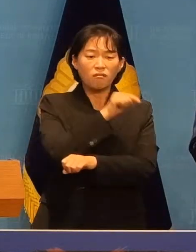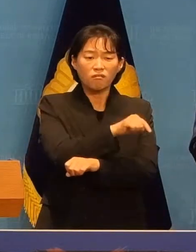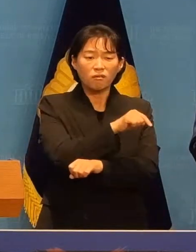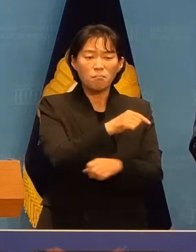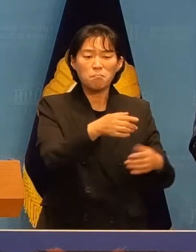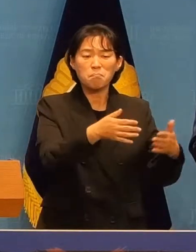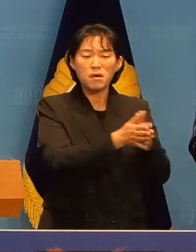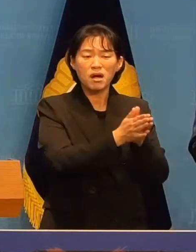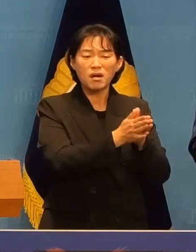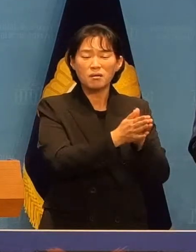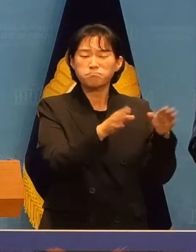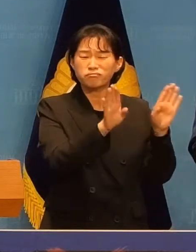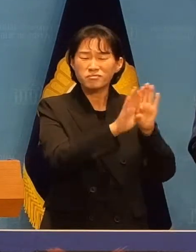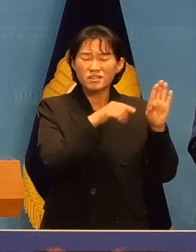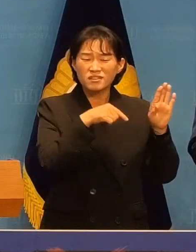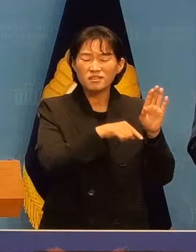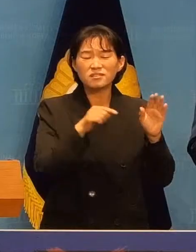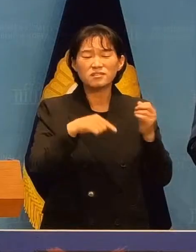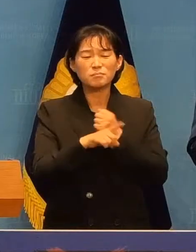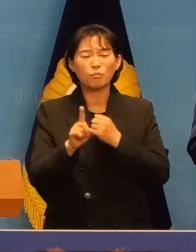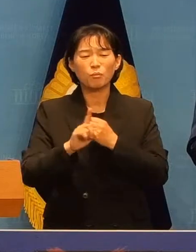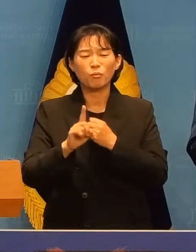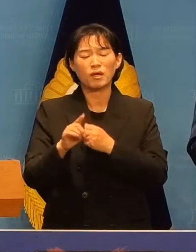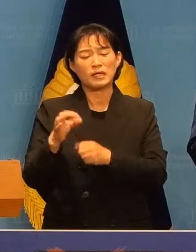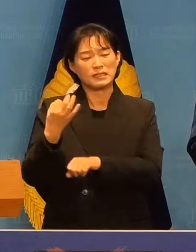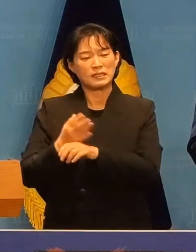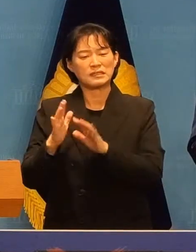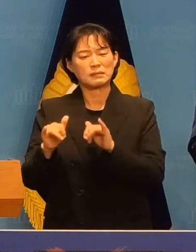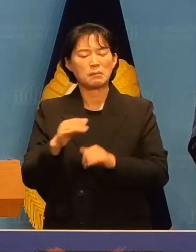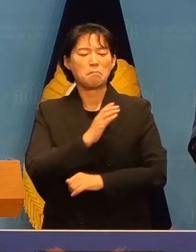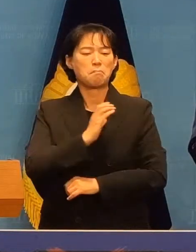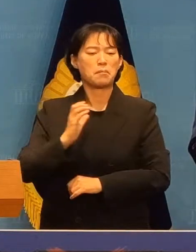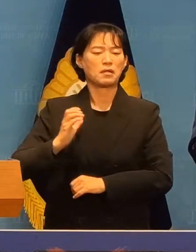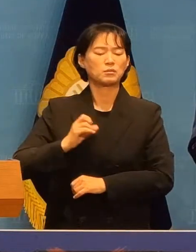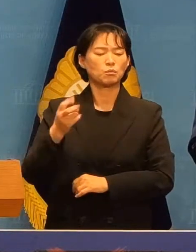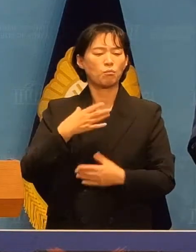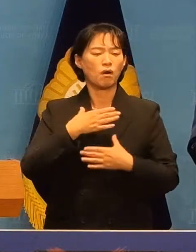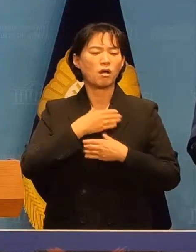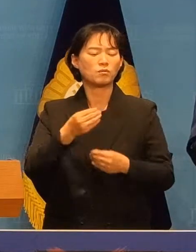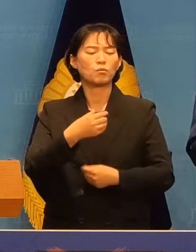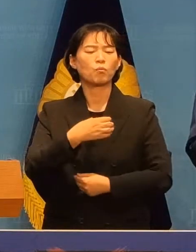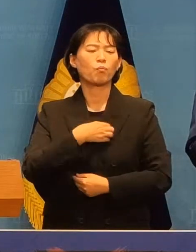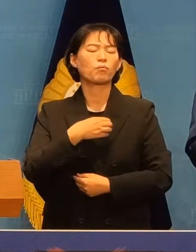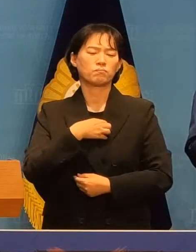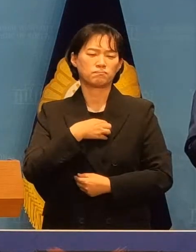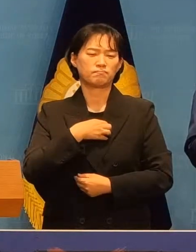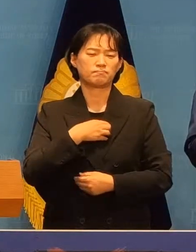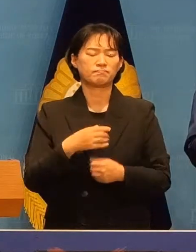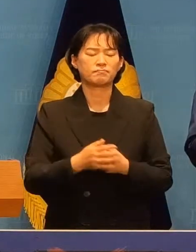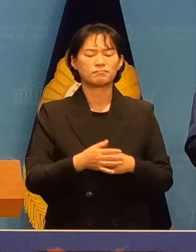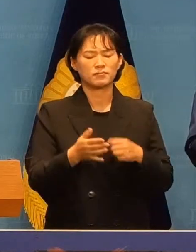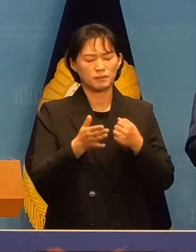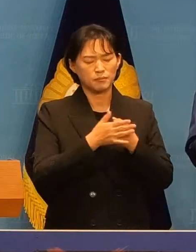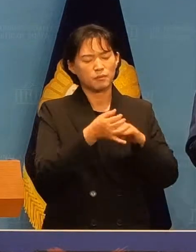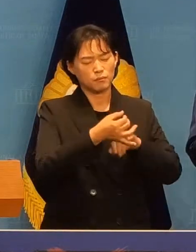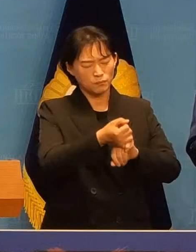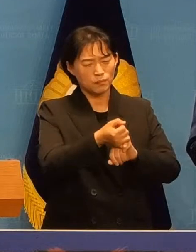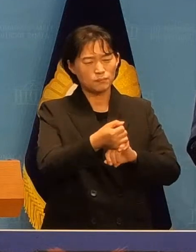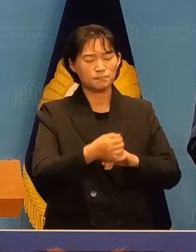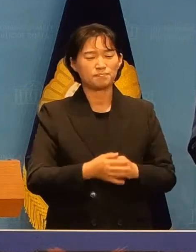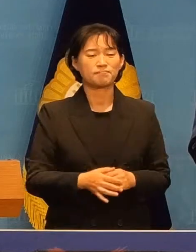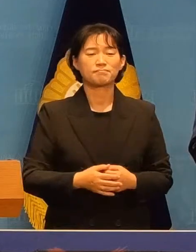것은 소비자에 대한 배신입니다. 그리고 안전에 대한 위협이죠. 그래서 반드시